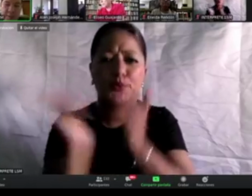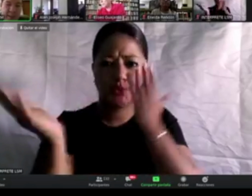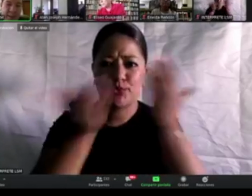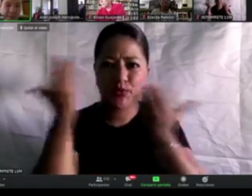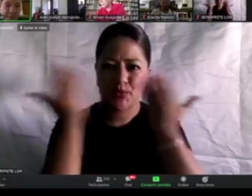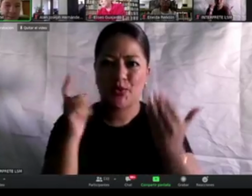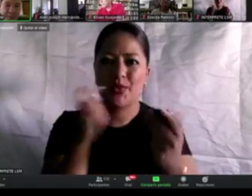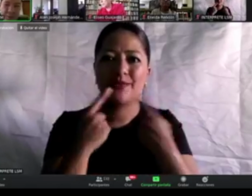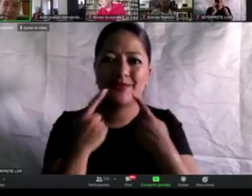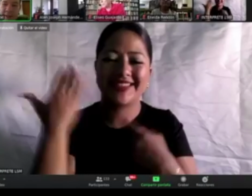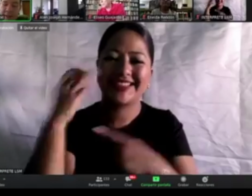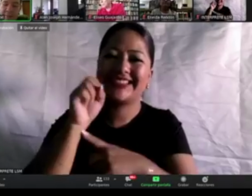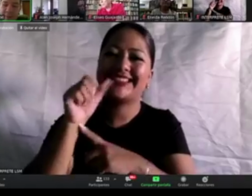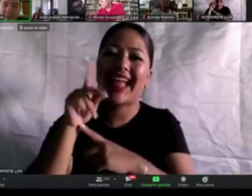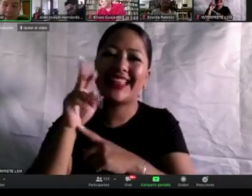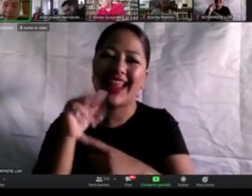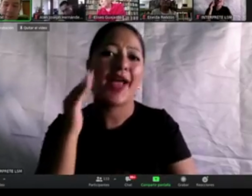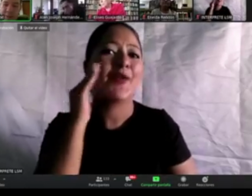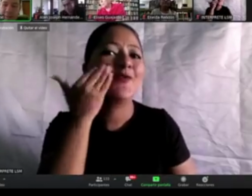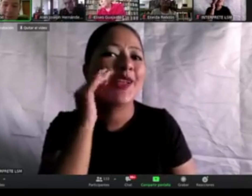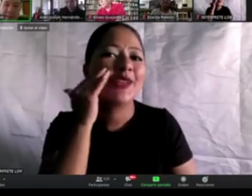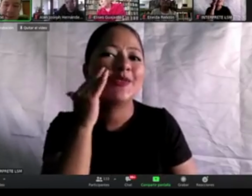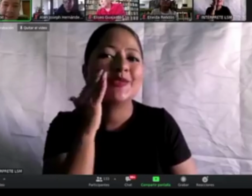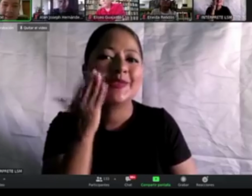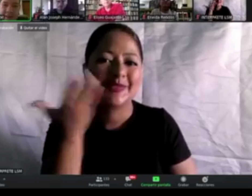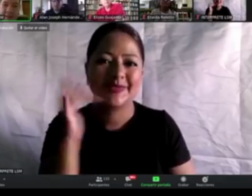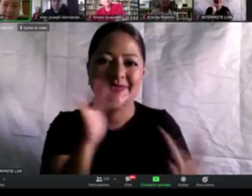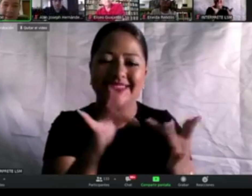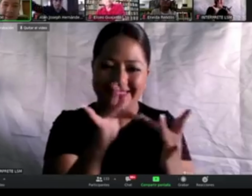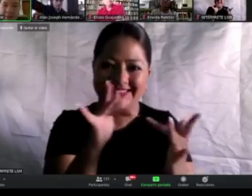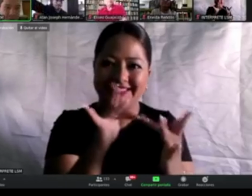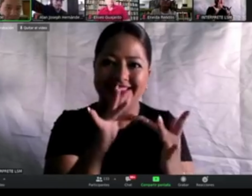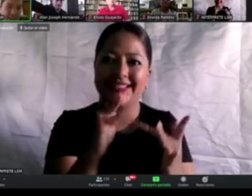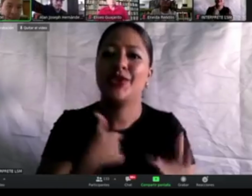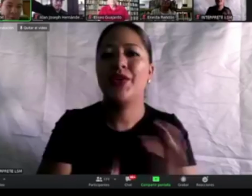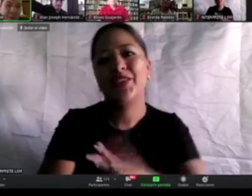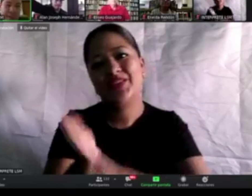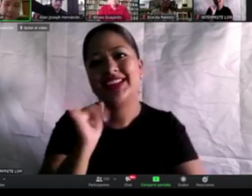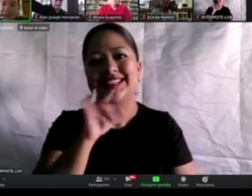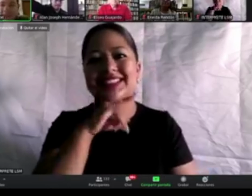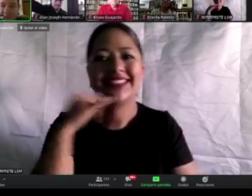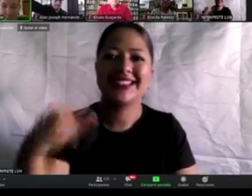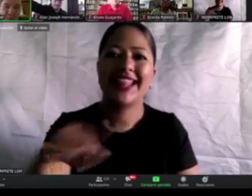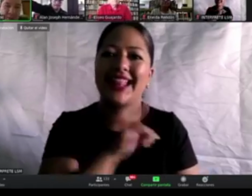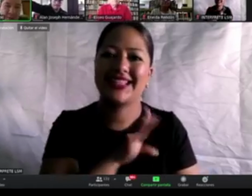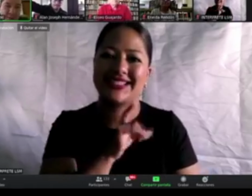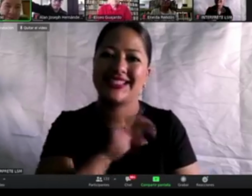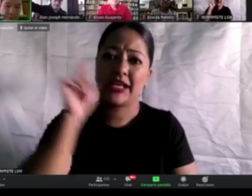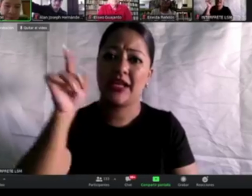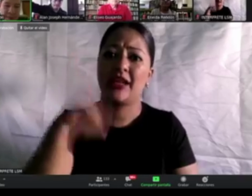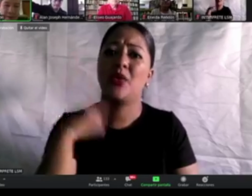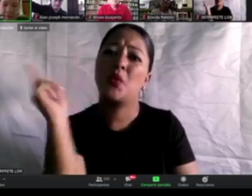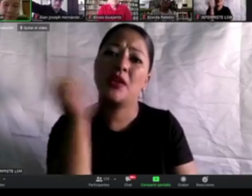diálogo con Sandra a través de Facebook le dijimos que íbamos a ir a Chile y somos de universidad pública no teníamos ni un peso